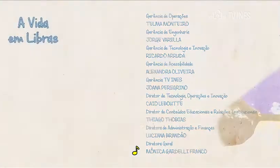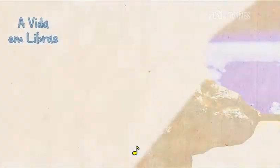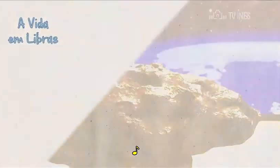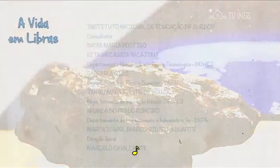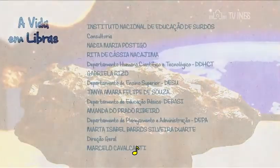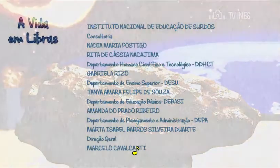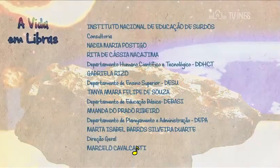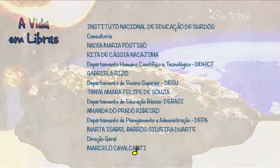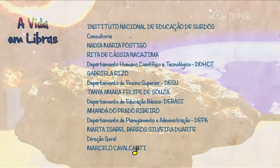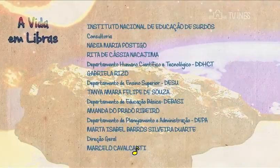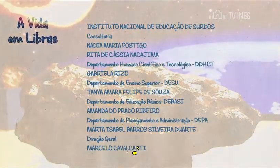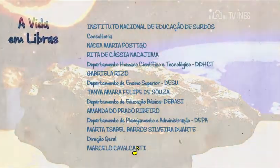Música